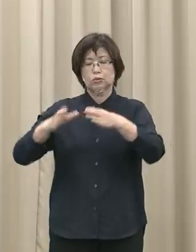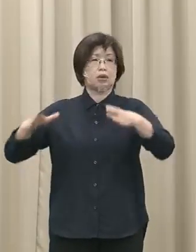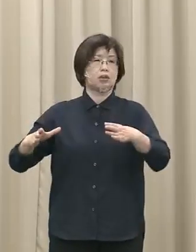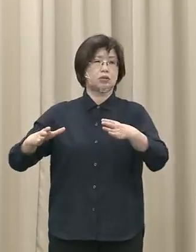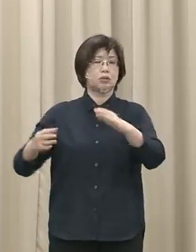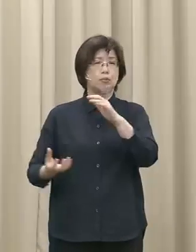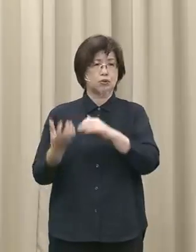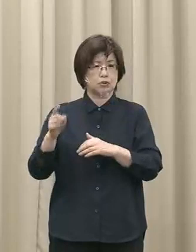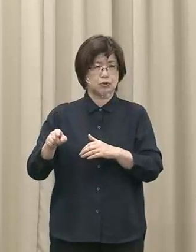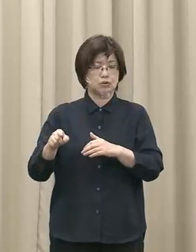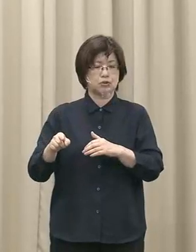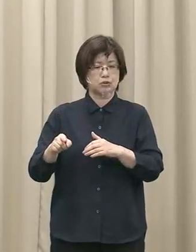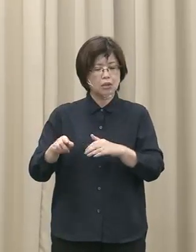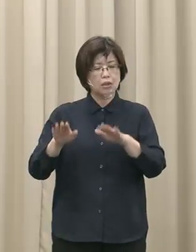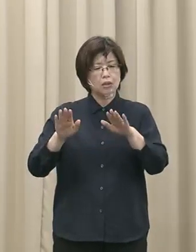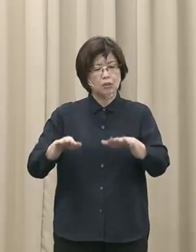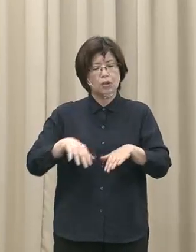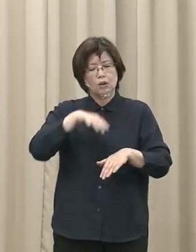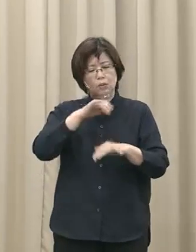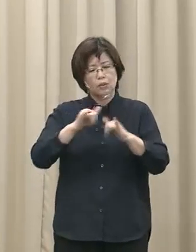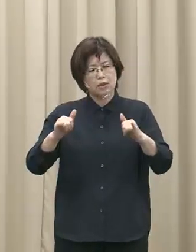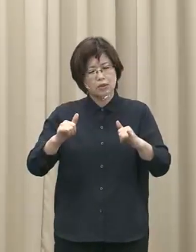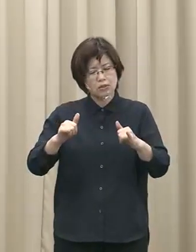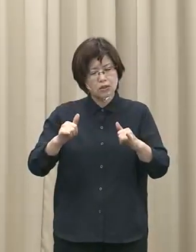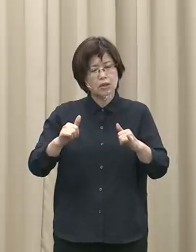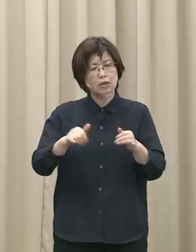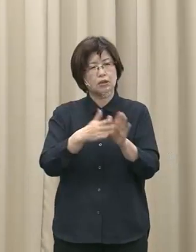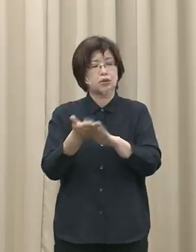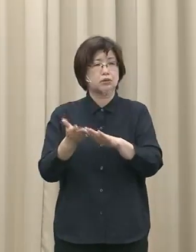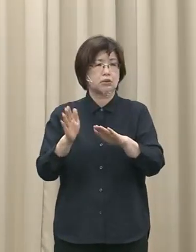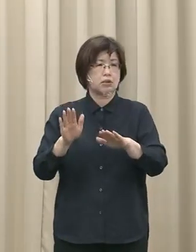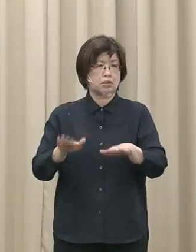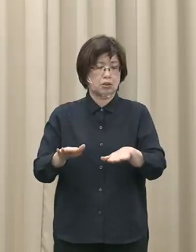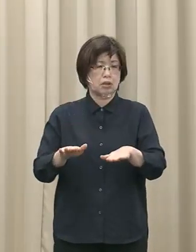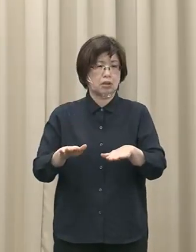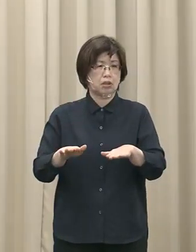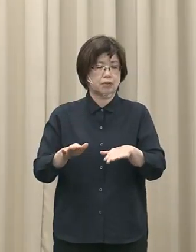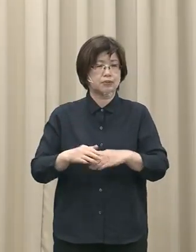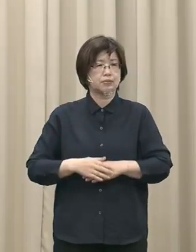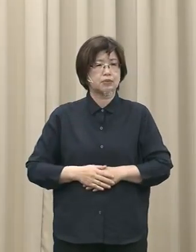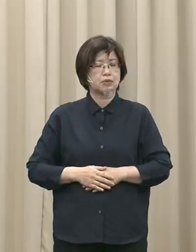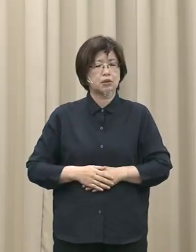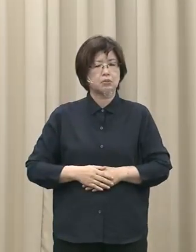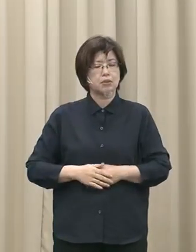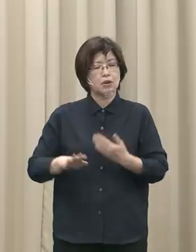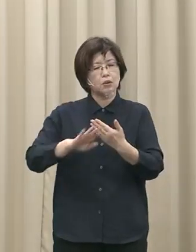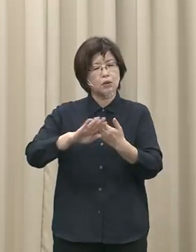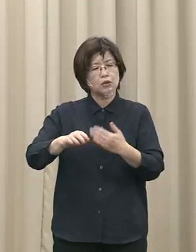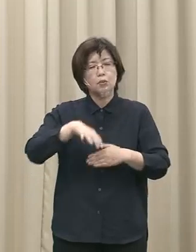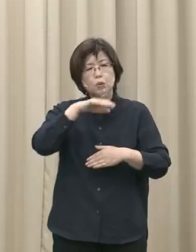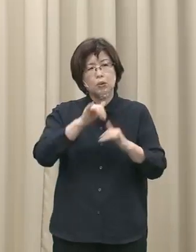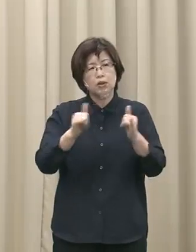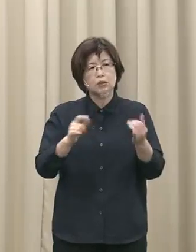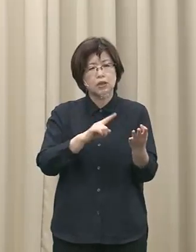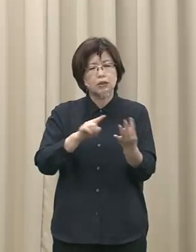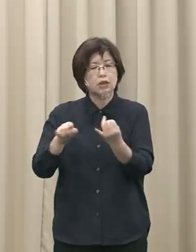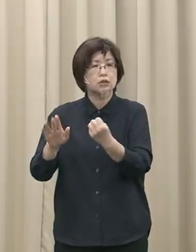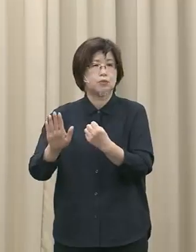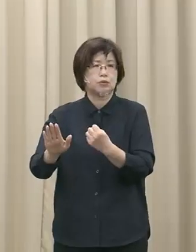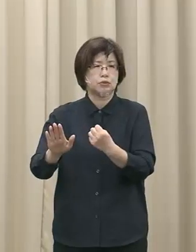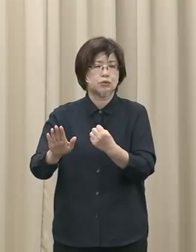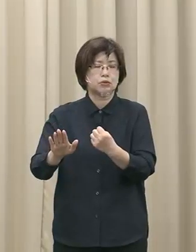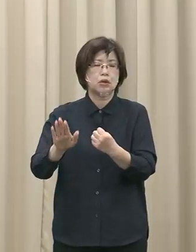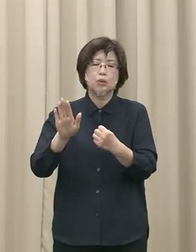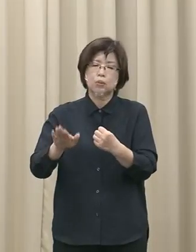まさに今回高齢者が亡くなったという事案で、今感染している高齢者の方も多いと思うんですが、今この状況をどんなふう